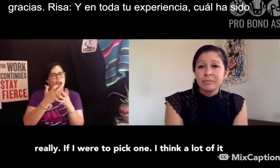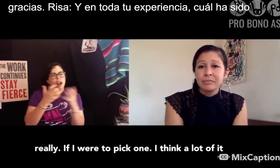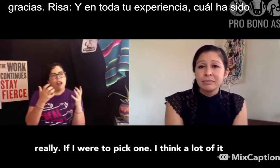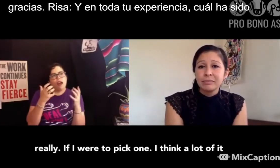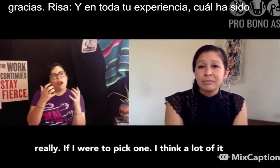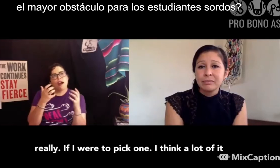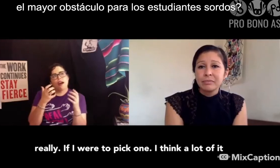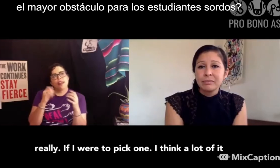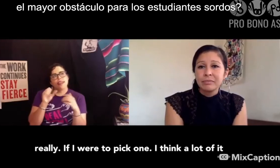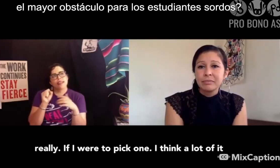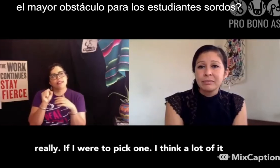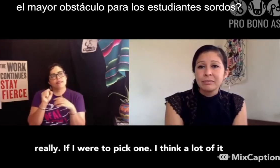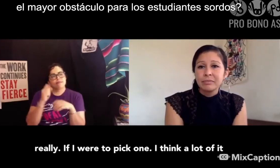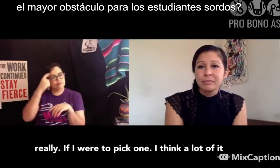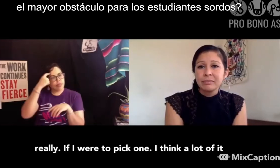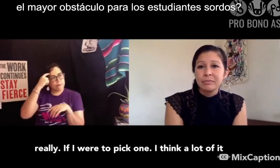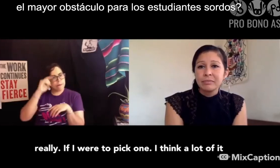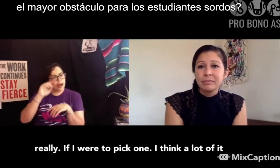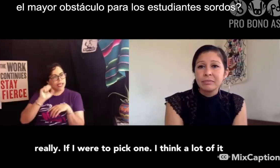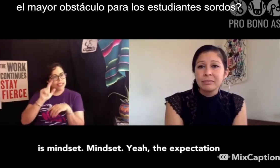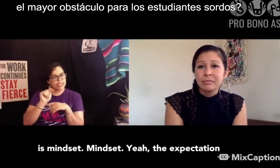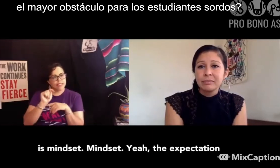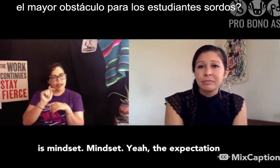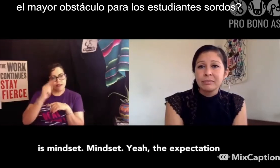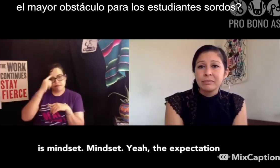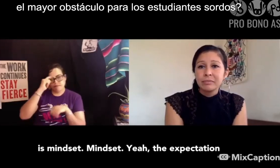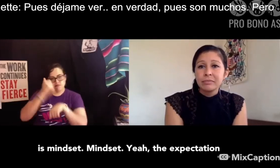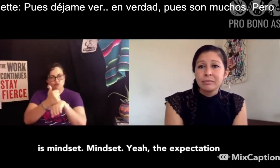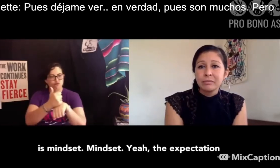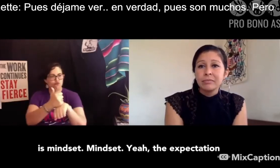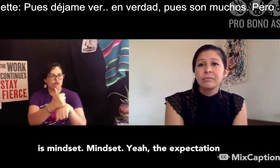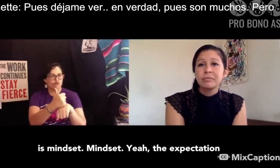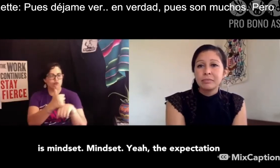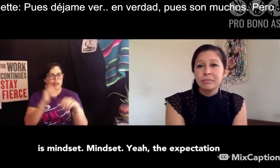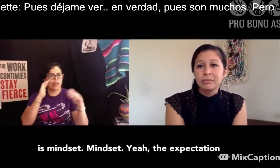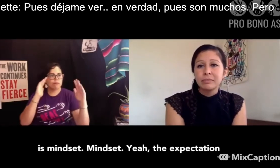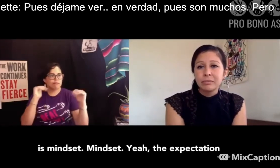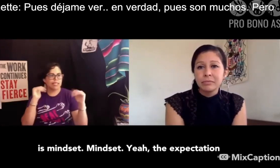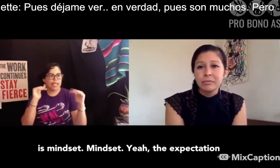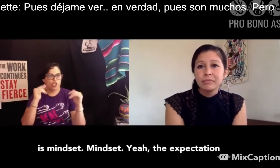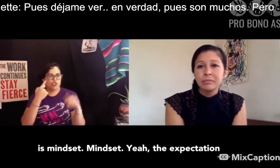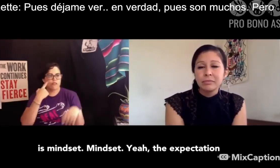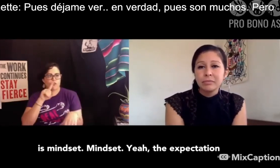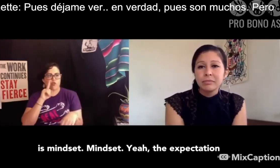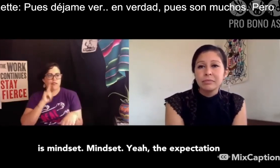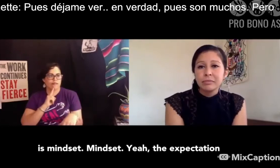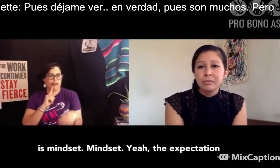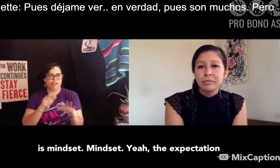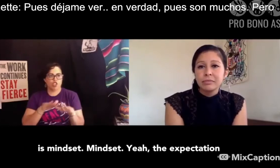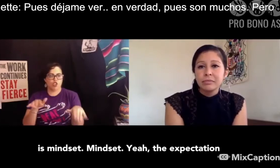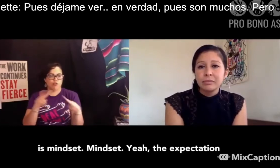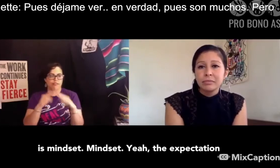experiencia, ¿cuál ha sido el mayor obstáculo para los estudiantes sordos? Pues déjame ver,